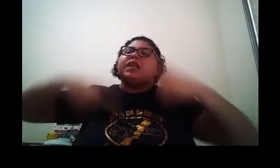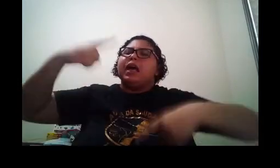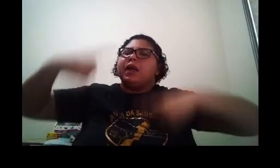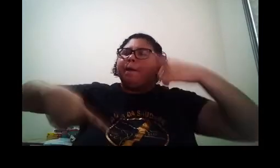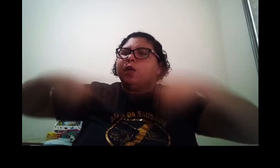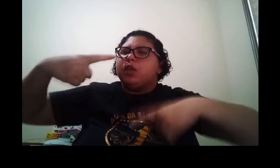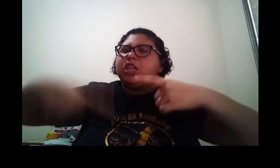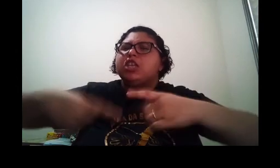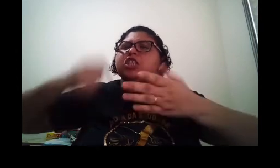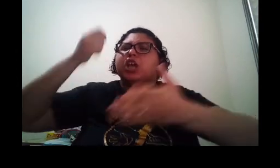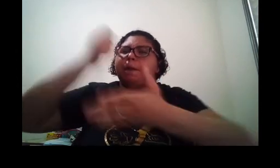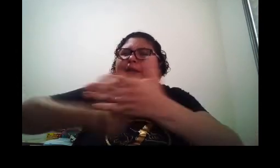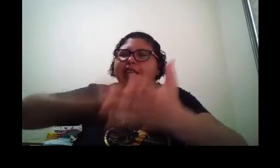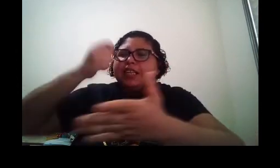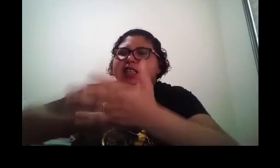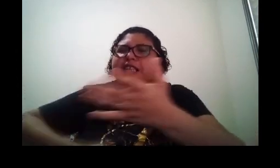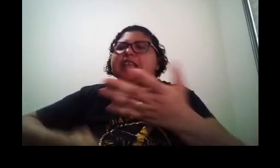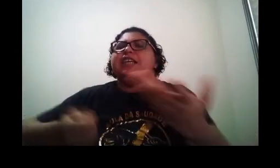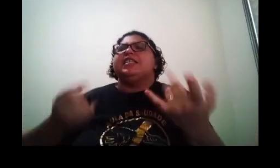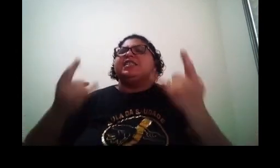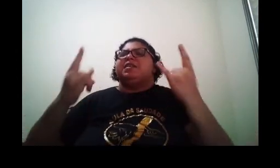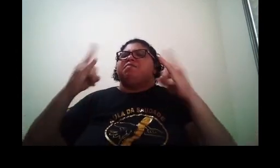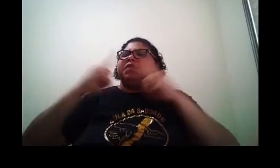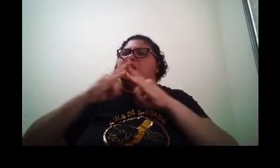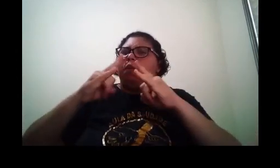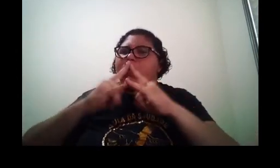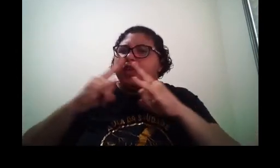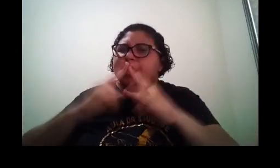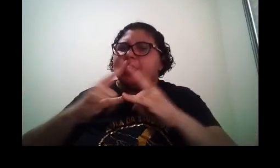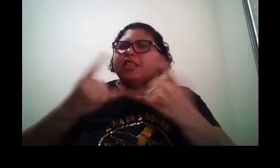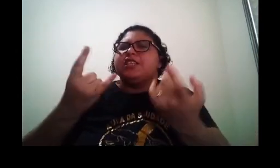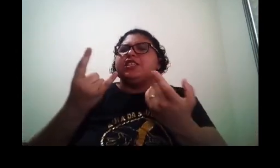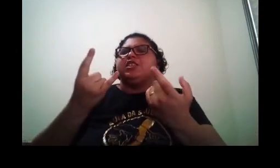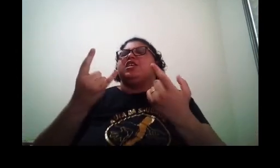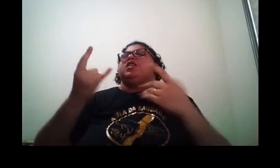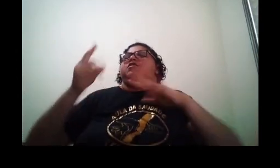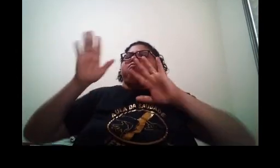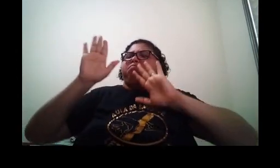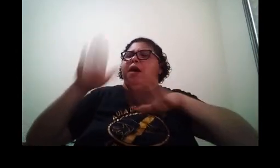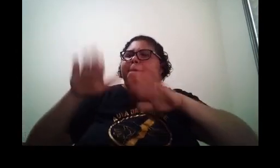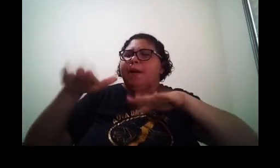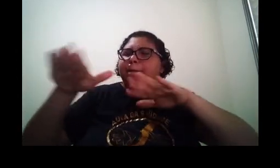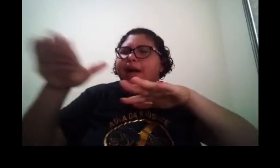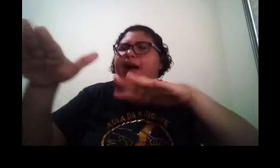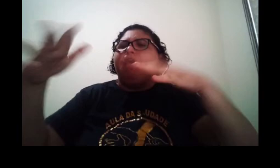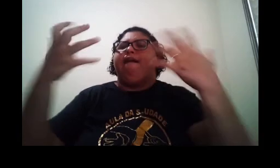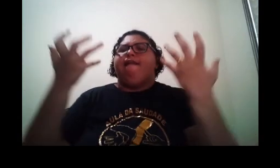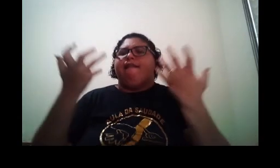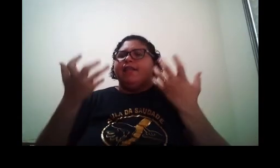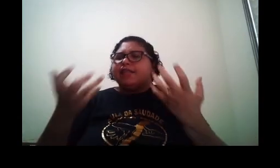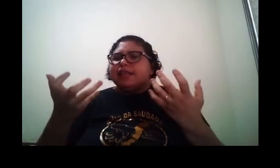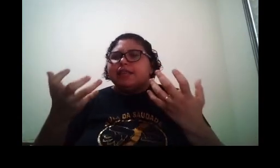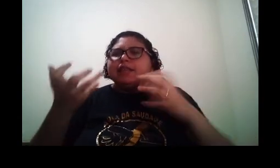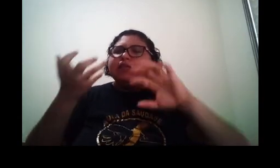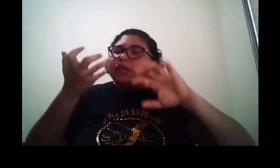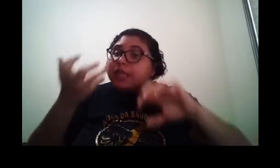da militância contra o fechamento do INES, valorização da língua de sinais, no Senado, lembra que eu já mencionei